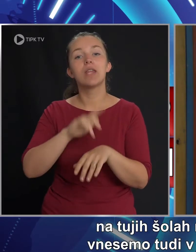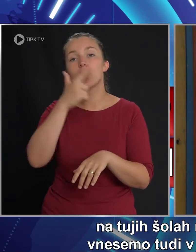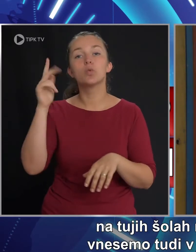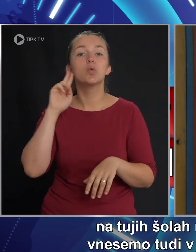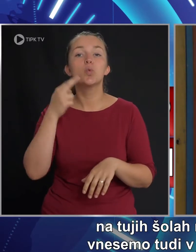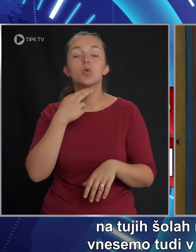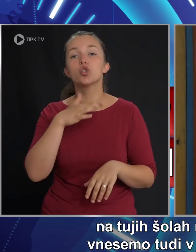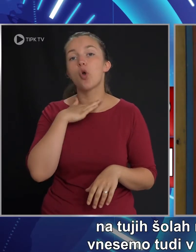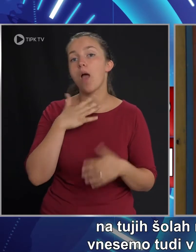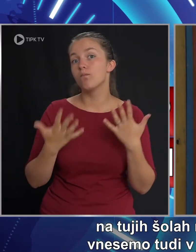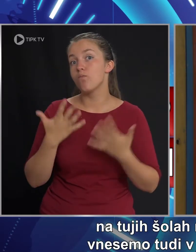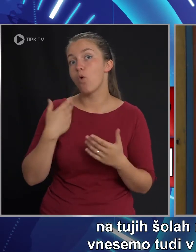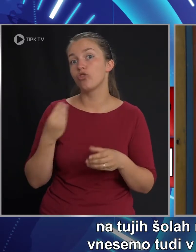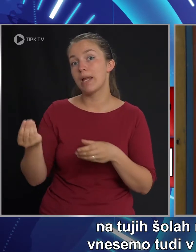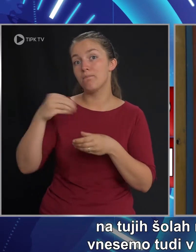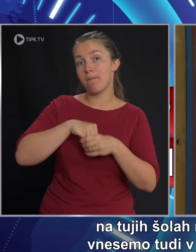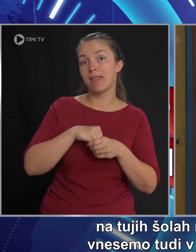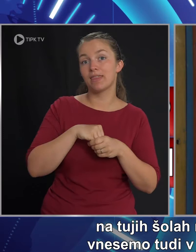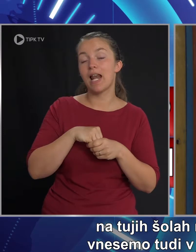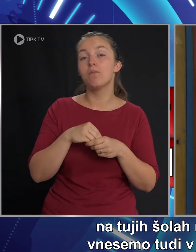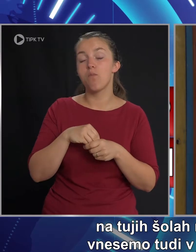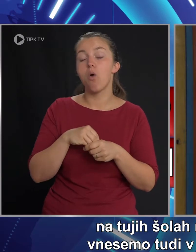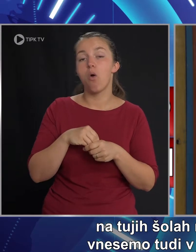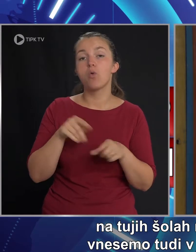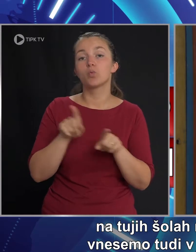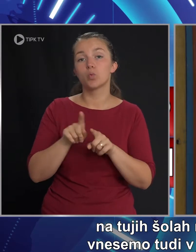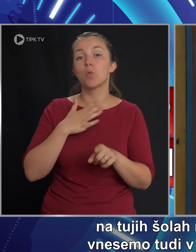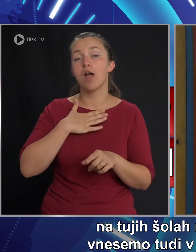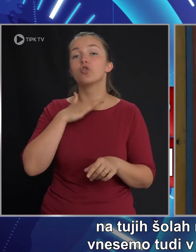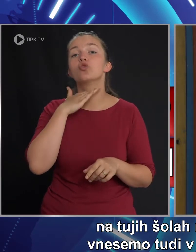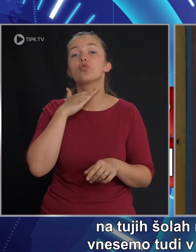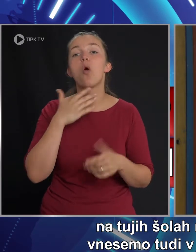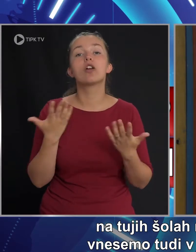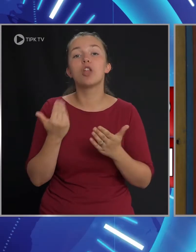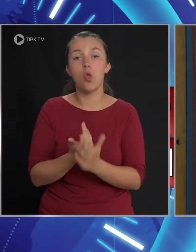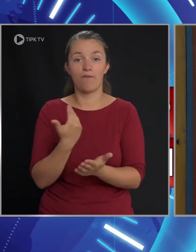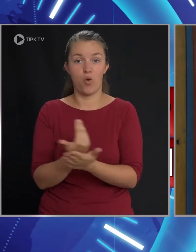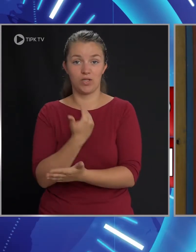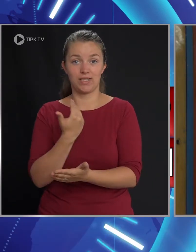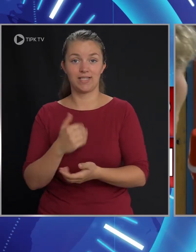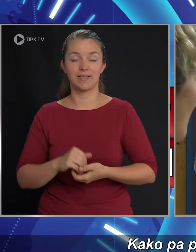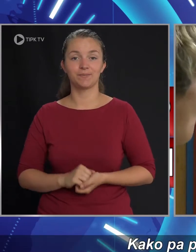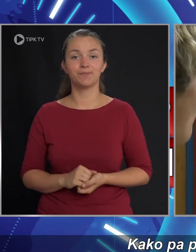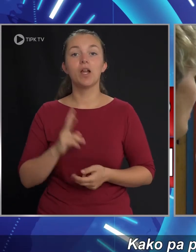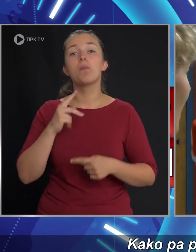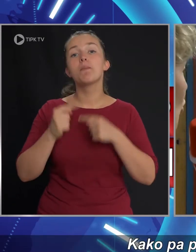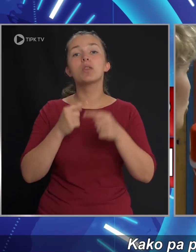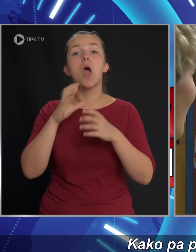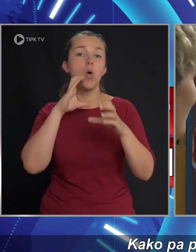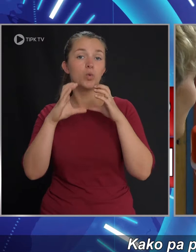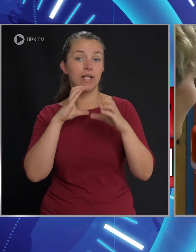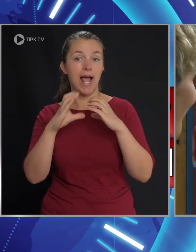delo na drugih gluhih šolah in mogoče implementiramo, vnesemo tudi v našo šolo kakšne novosti. Kako pa